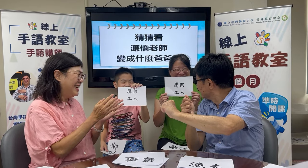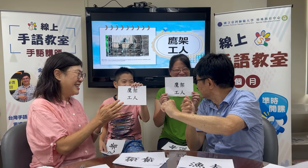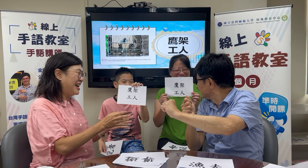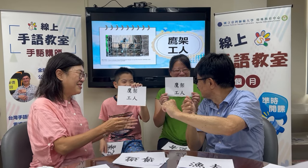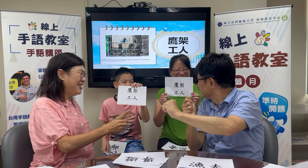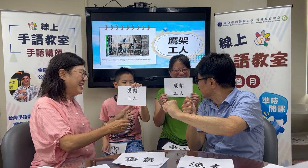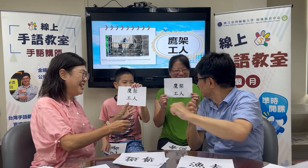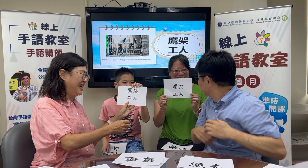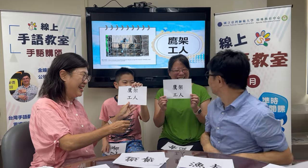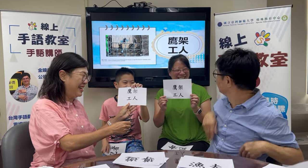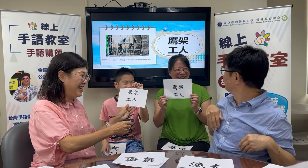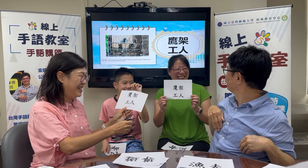答对，